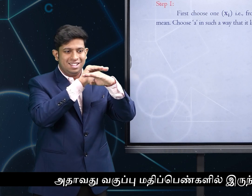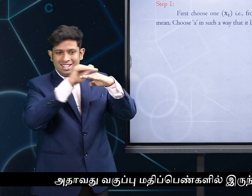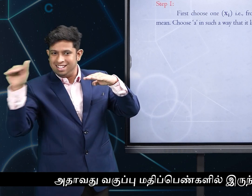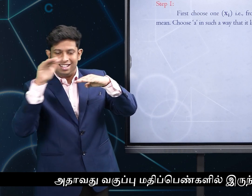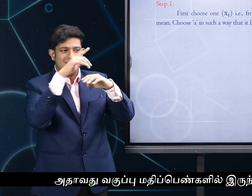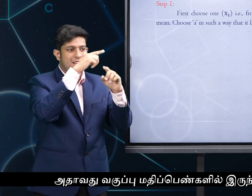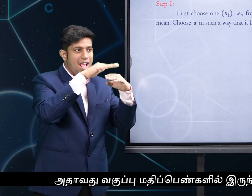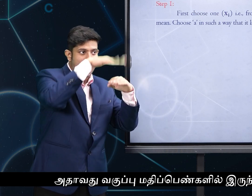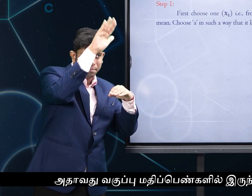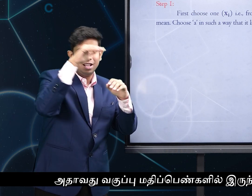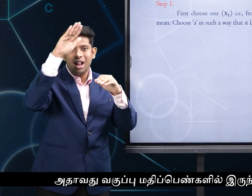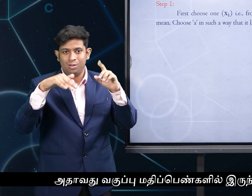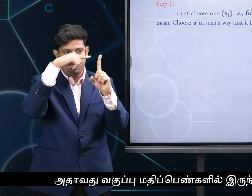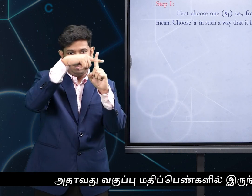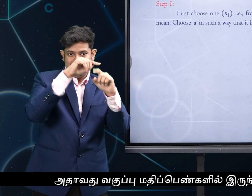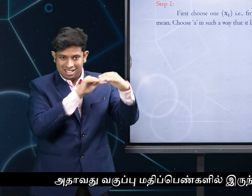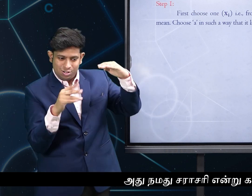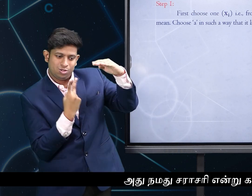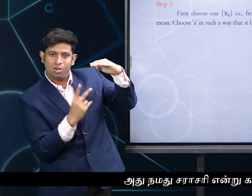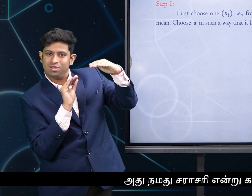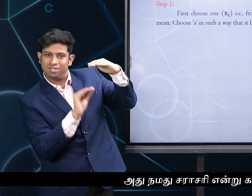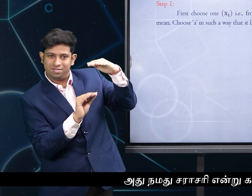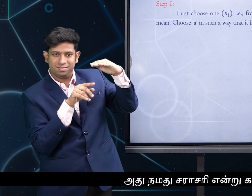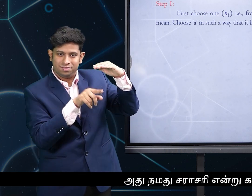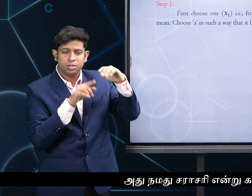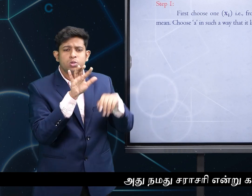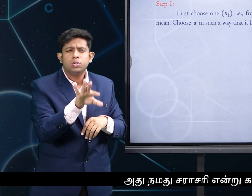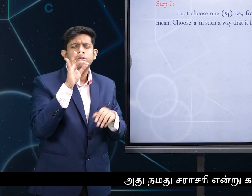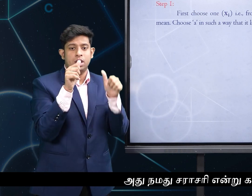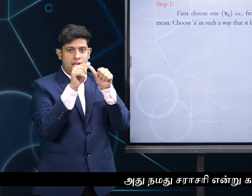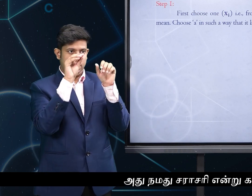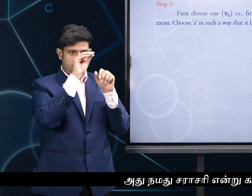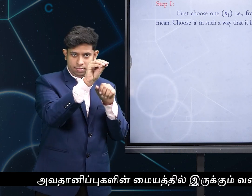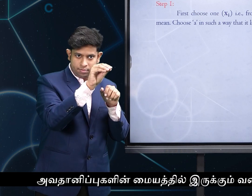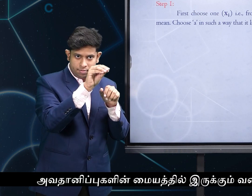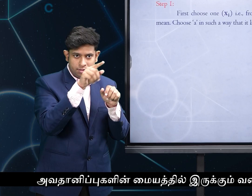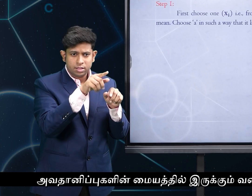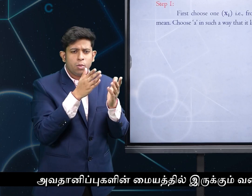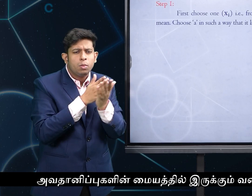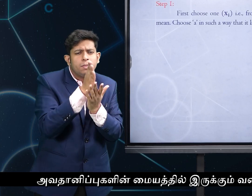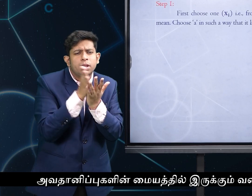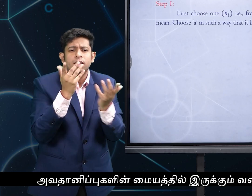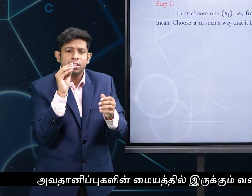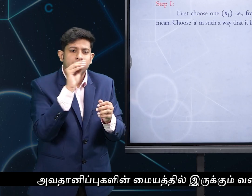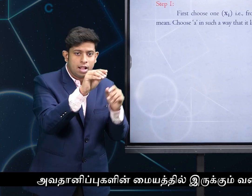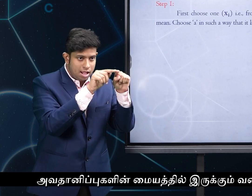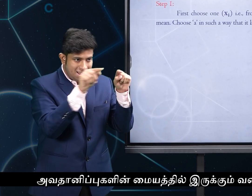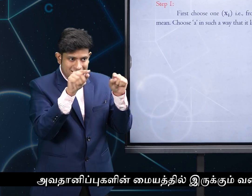அதை a ஆல் குறிக்கவும். அது நமது சராசரி என்று கருதப்படுகிறது. அவதானிப்புகளின் மையத்தில் இருக்கும் வகையில்